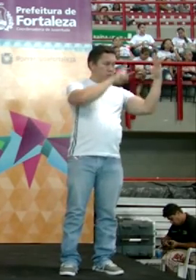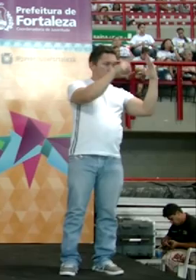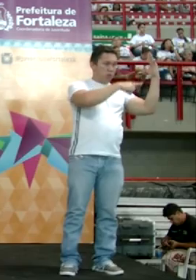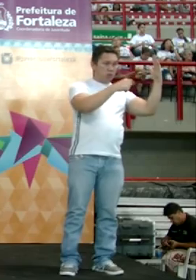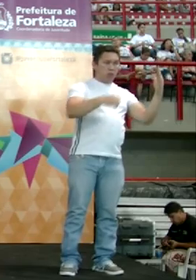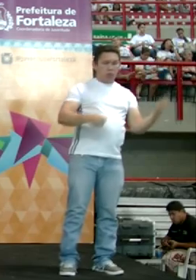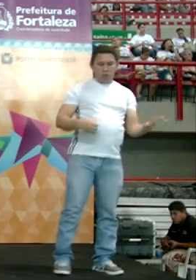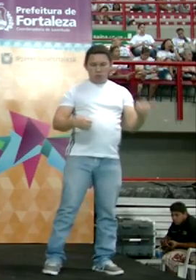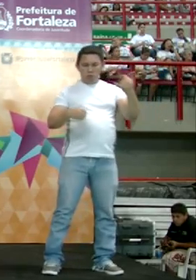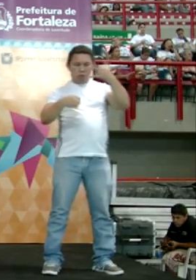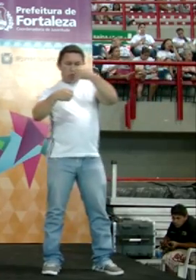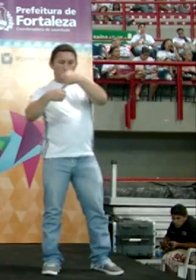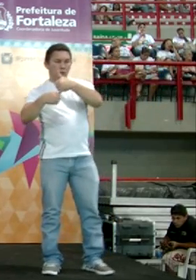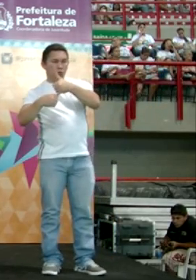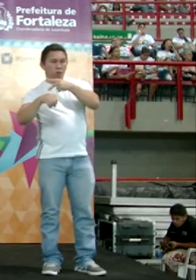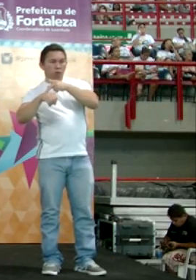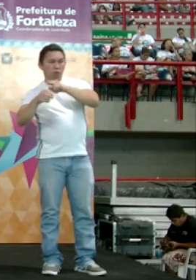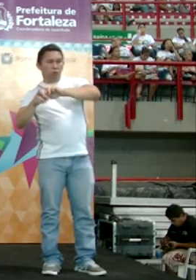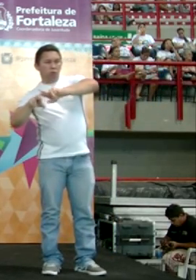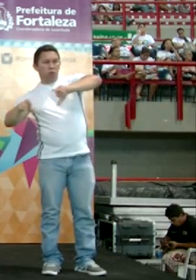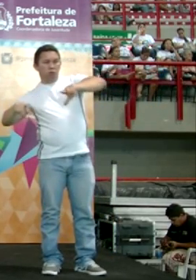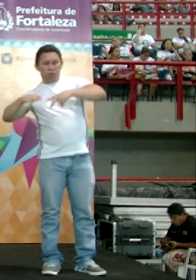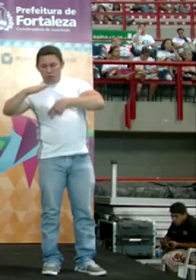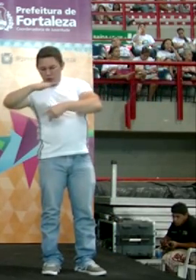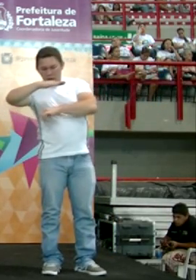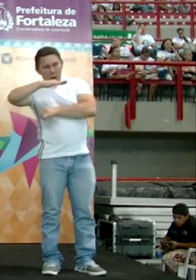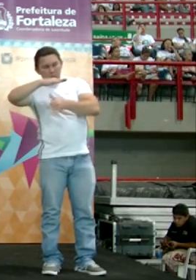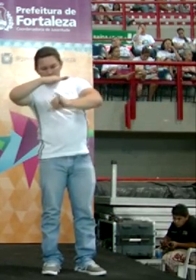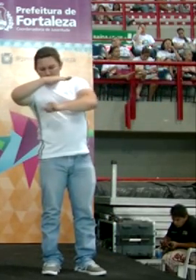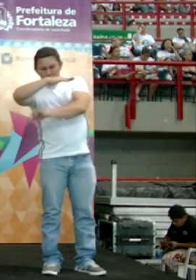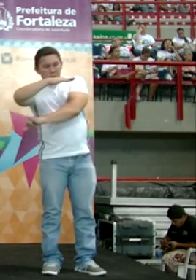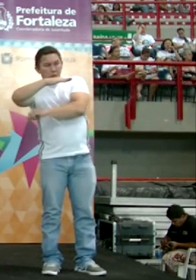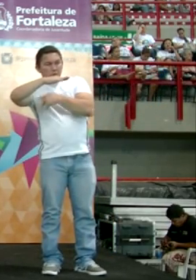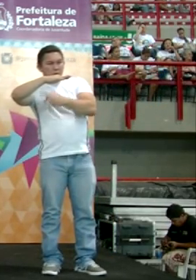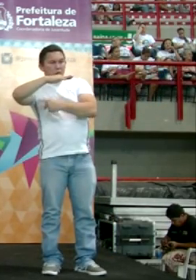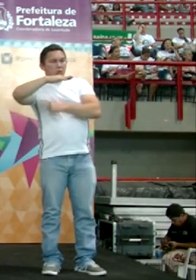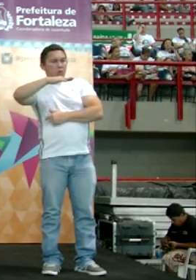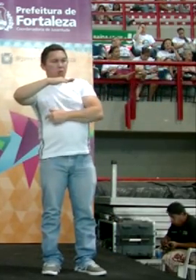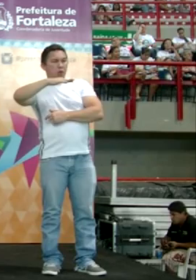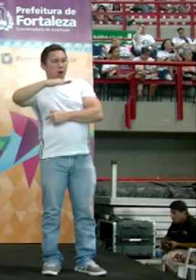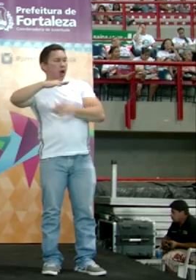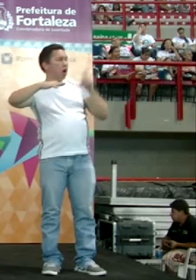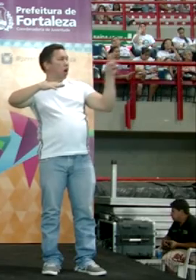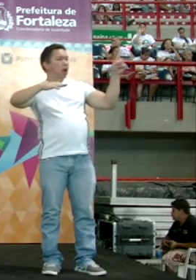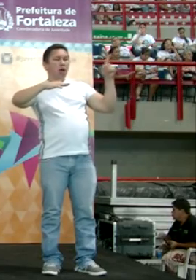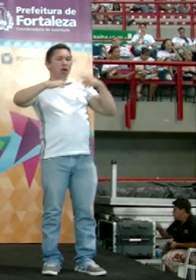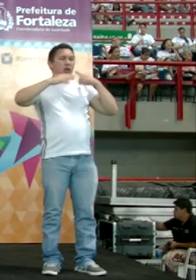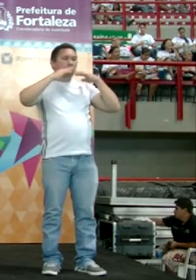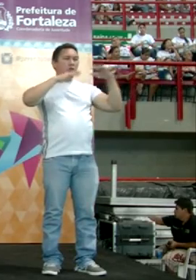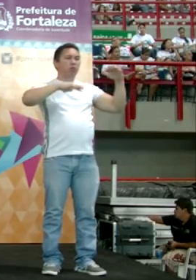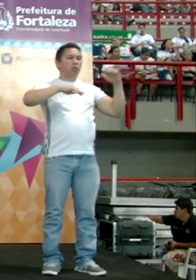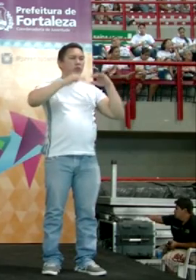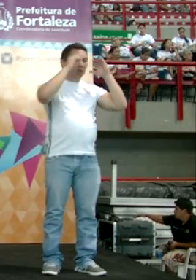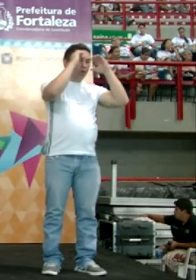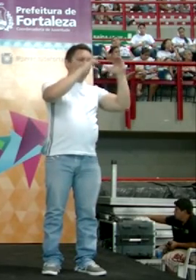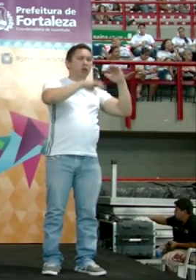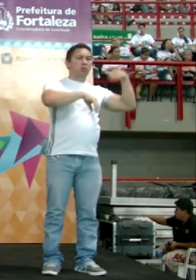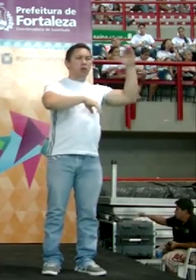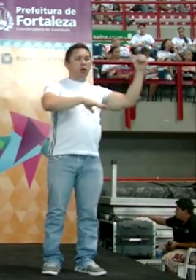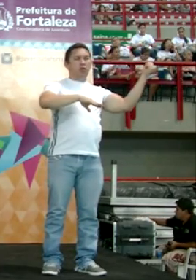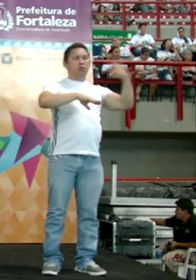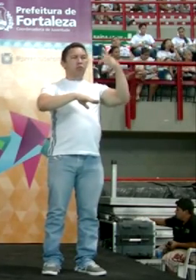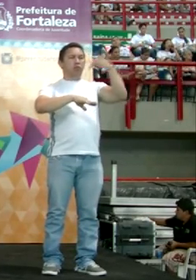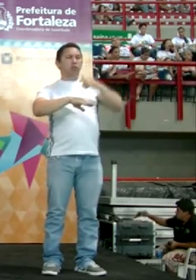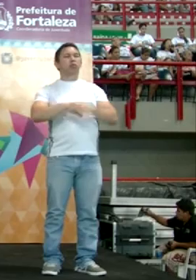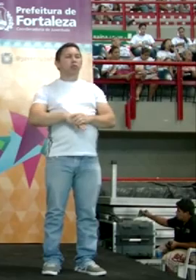os combustíveis fósseis, gente, não dá nem para discutir. O impacto ambiental é muito menor, né? Então, existe impacto